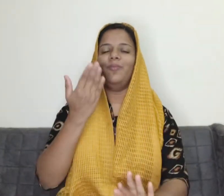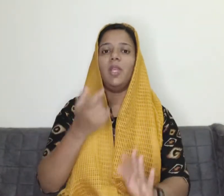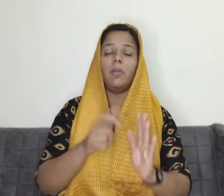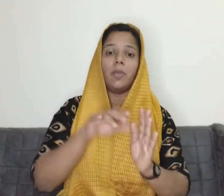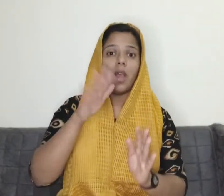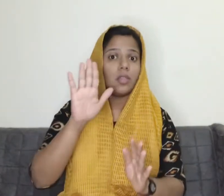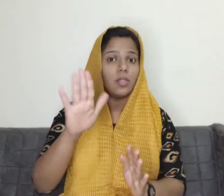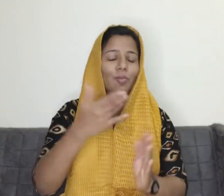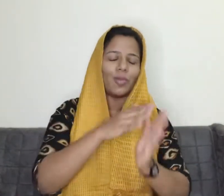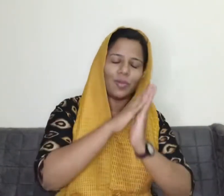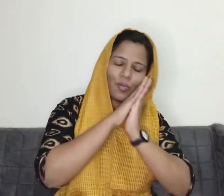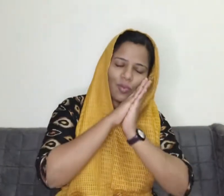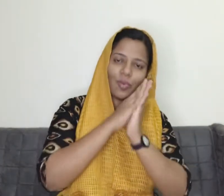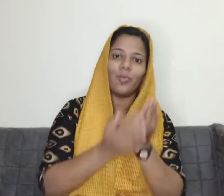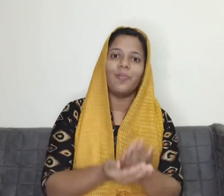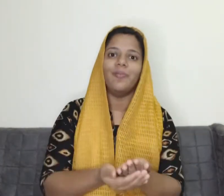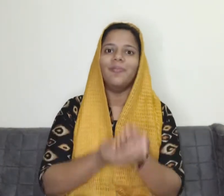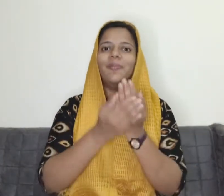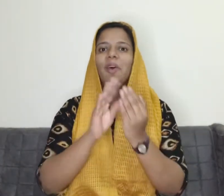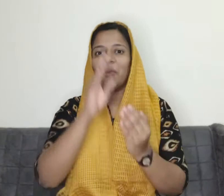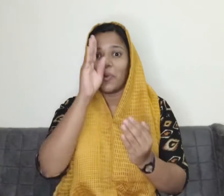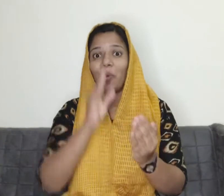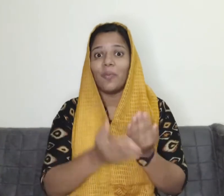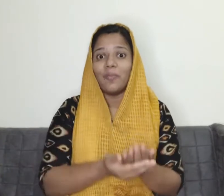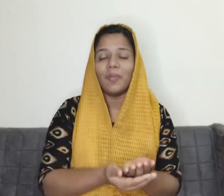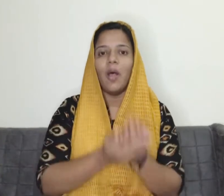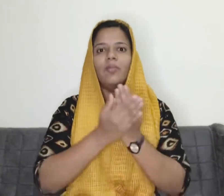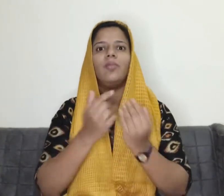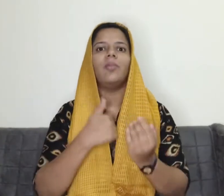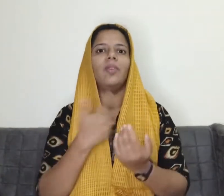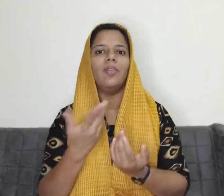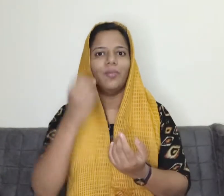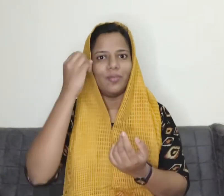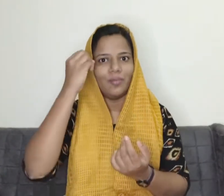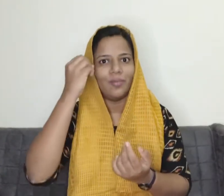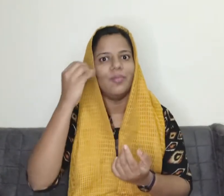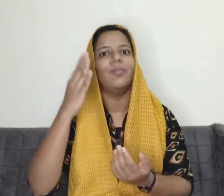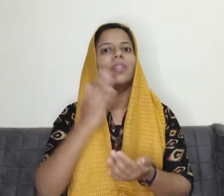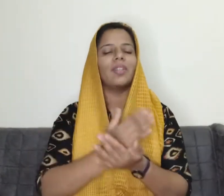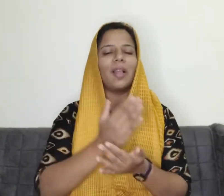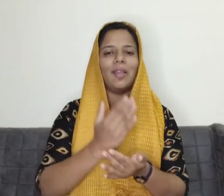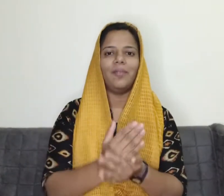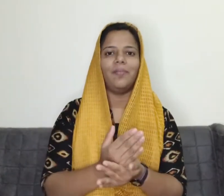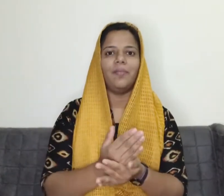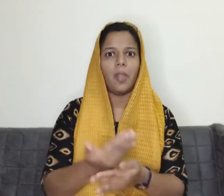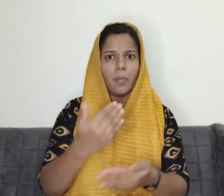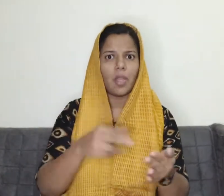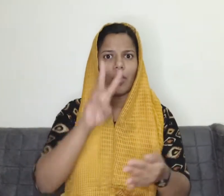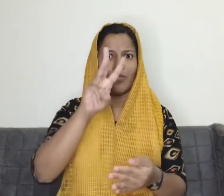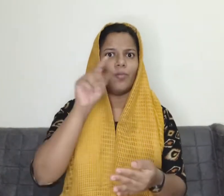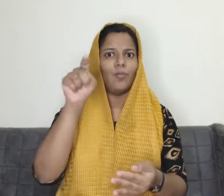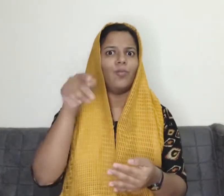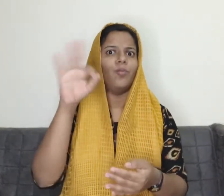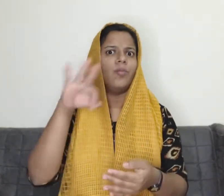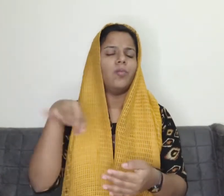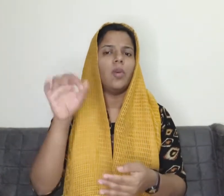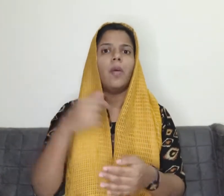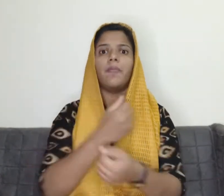കിടന്നുറങ്ങി. 5-ാമത്തെ വാക്യം, യഹോവ എന്നെ താങ്ങുകയാൽ ഉണർന്നു വിരിക്കുന്നു. ഹല്ലേലൂയ. സ്തോത്രം. അതിന് 8-ാമത്തെ വാക്യം പറയുന്നു,